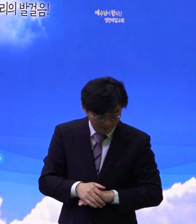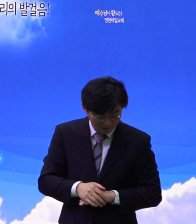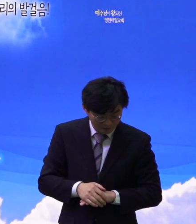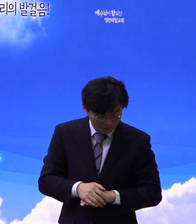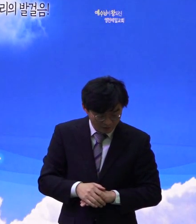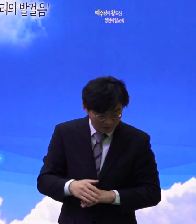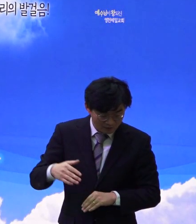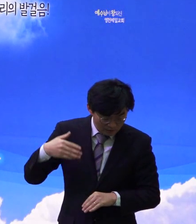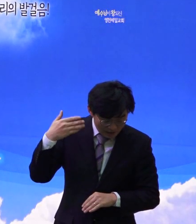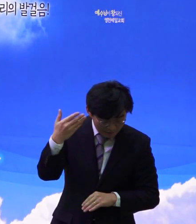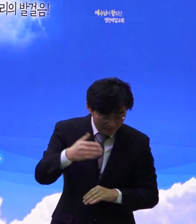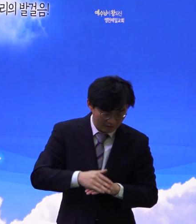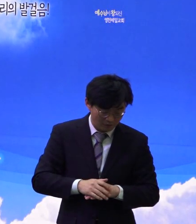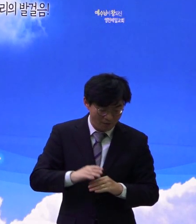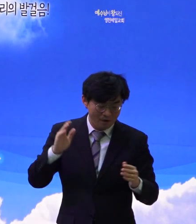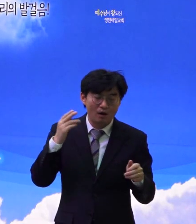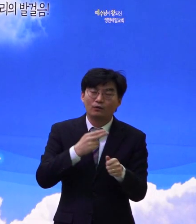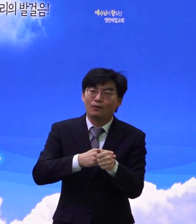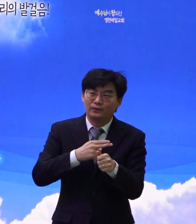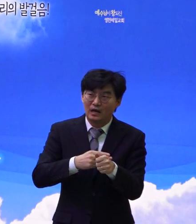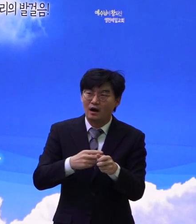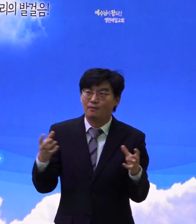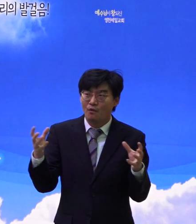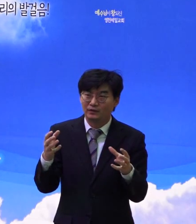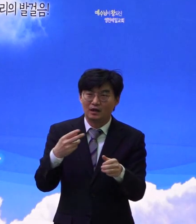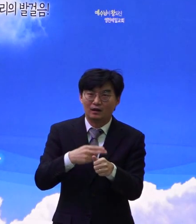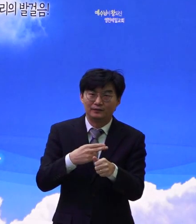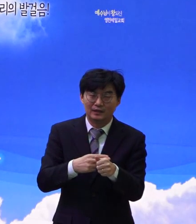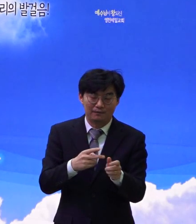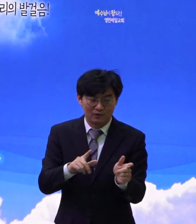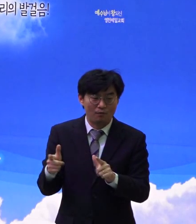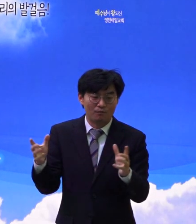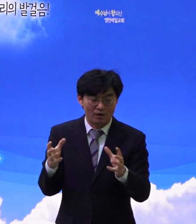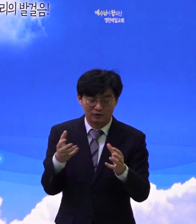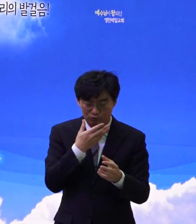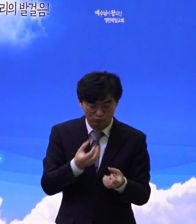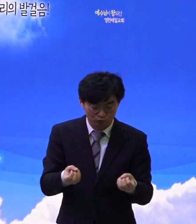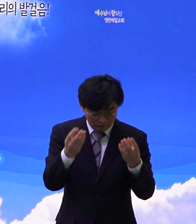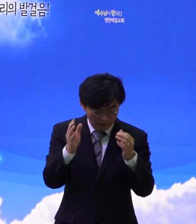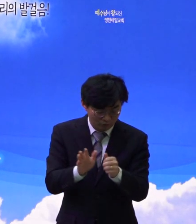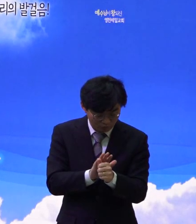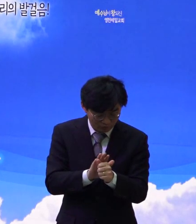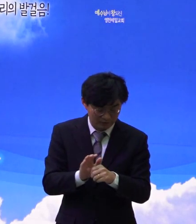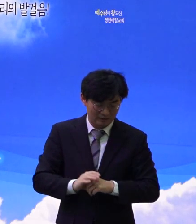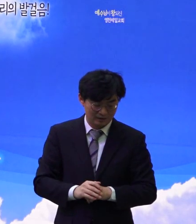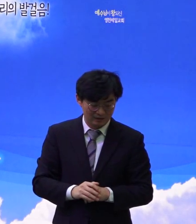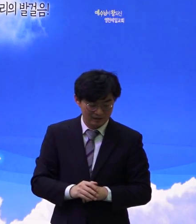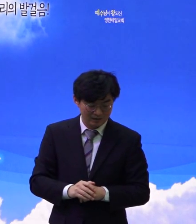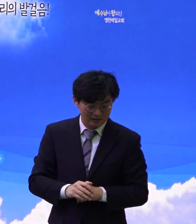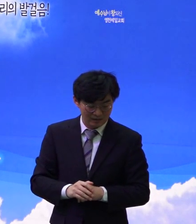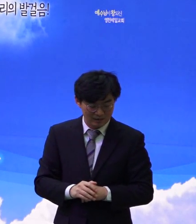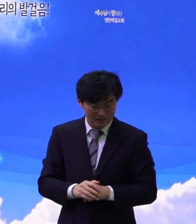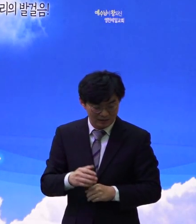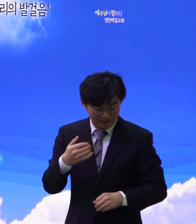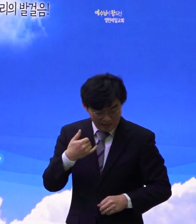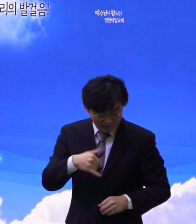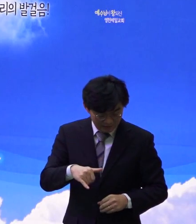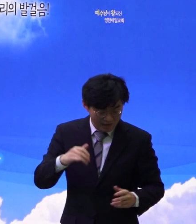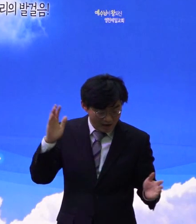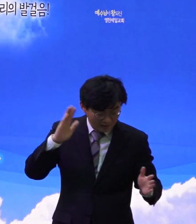부서별로 진행을 하지만 우리 교사분들이 힘을 내고 또 서로 주님 안에서 연합하고 단합해서 다음 세대 잘 목회할 수